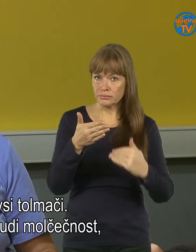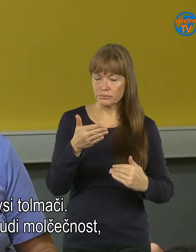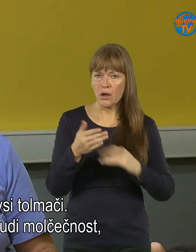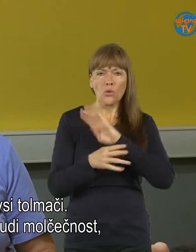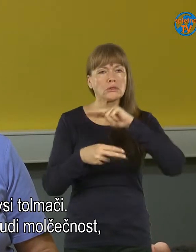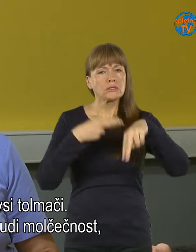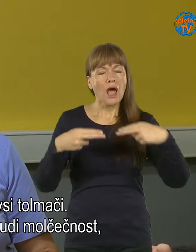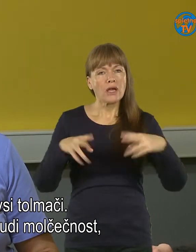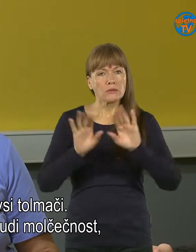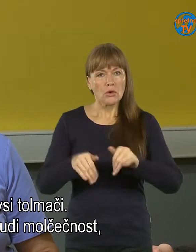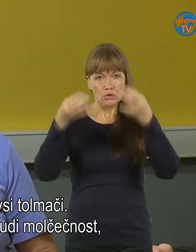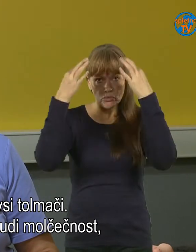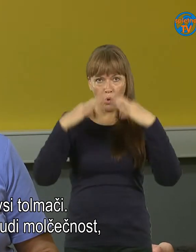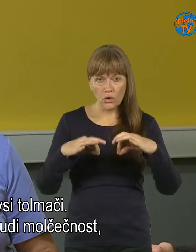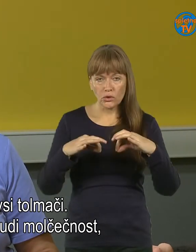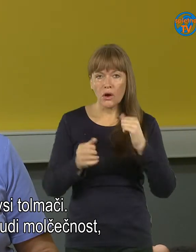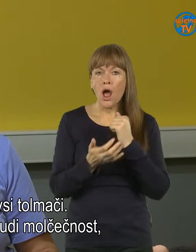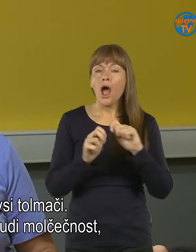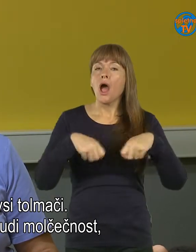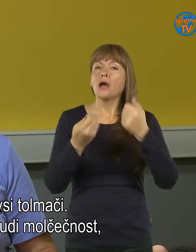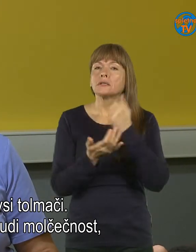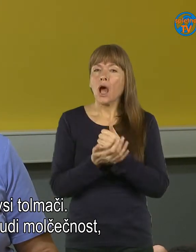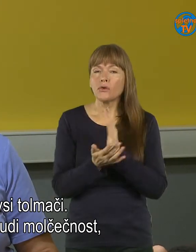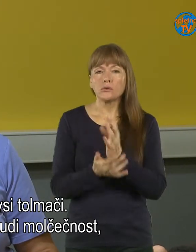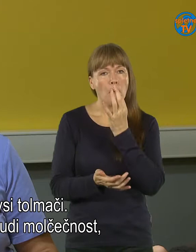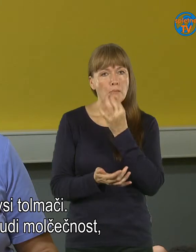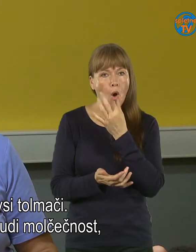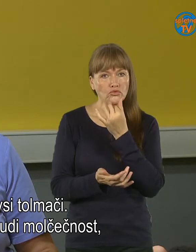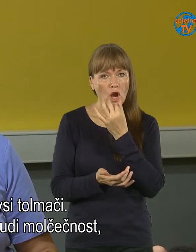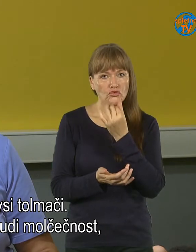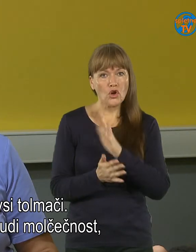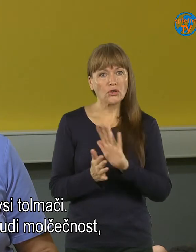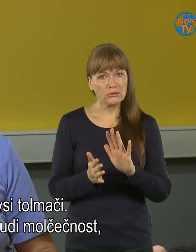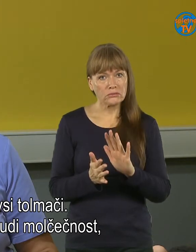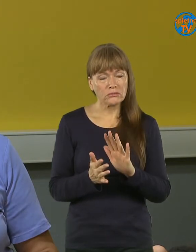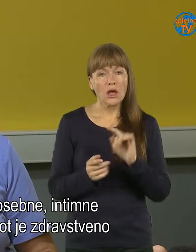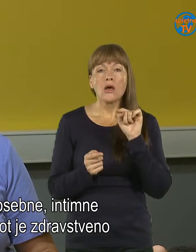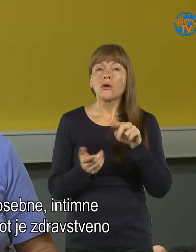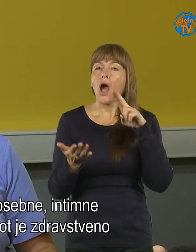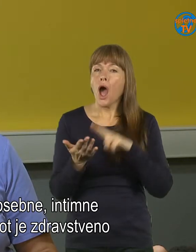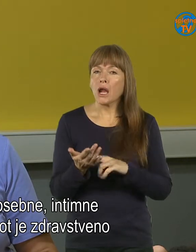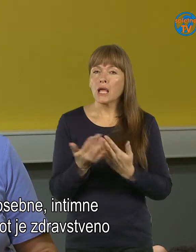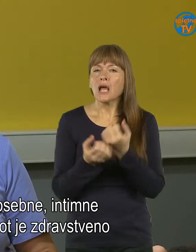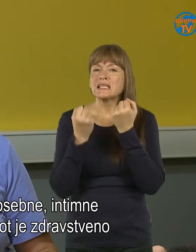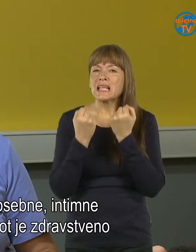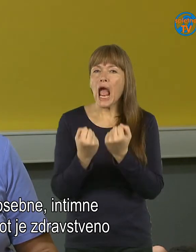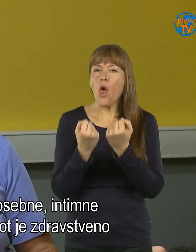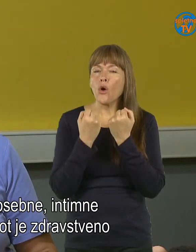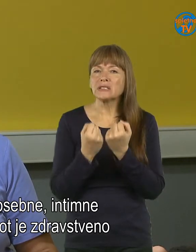spoštovanju. Seveda zagotovljena je tudi molčečnost, ker gre res za zelo, zelo